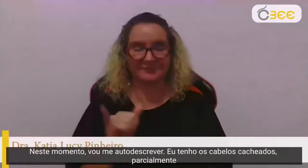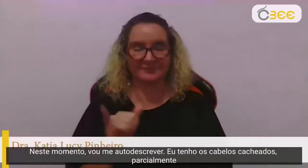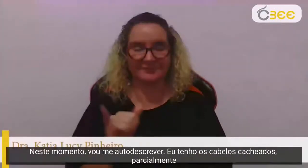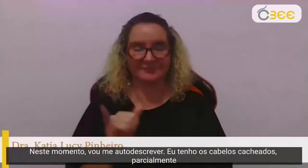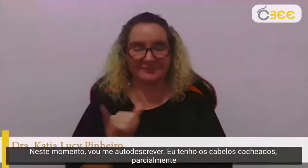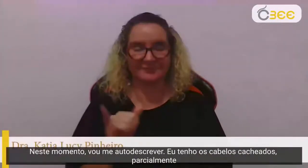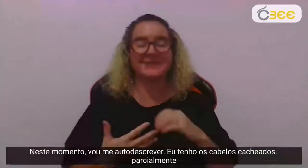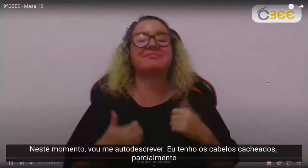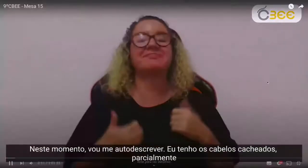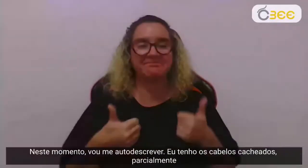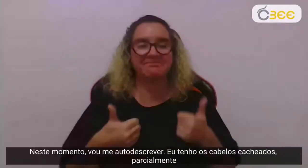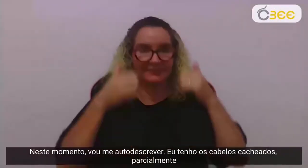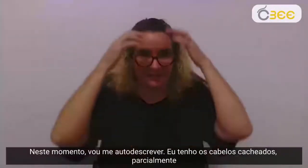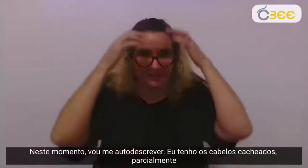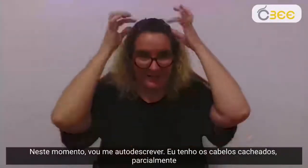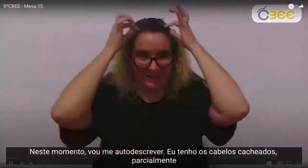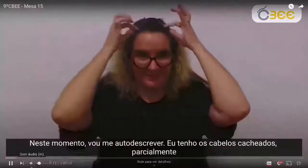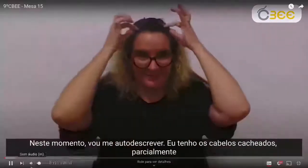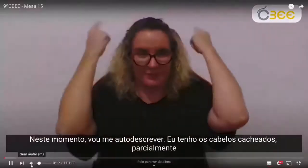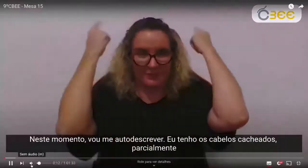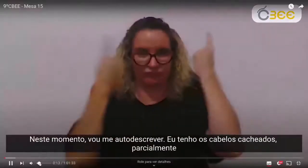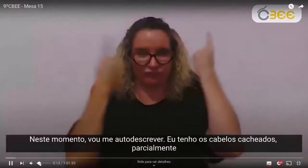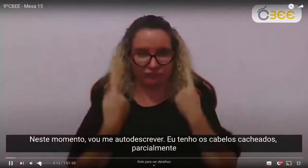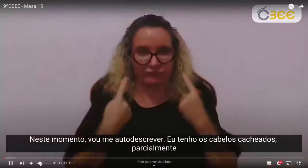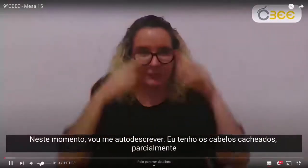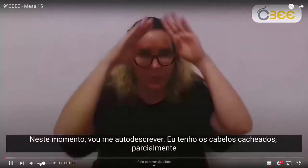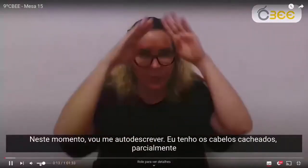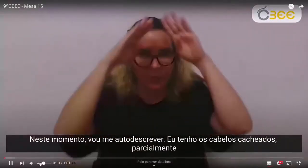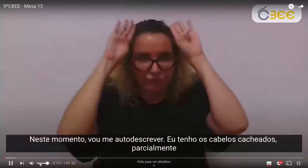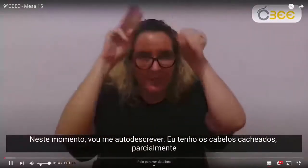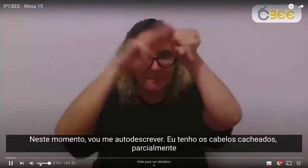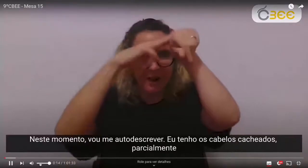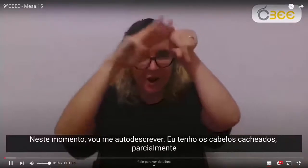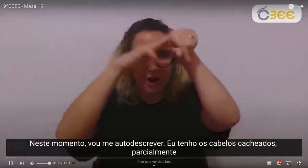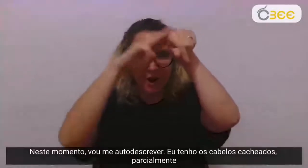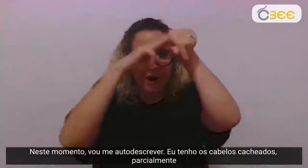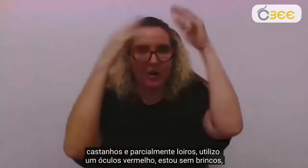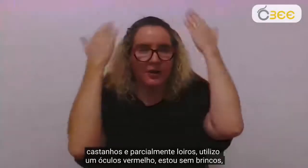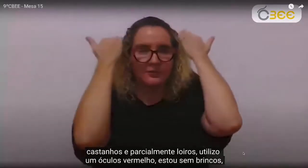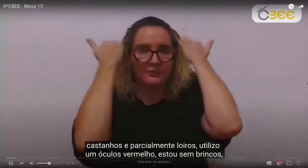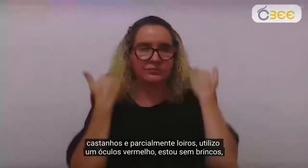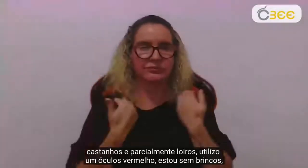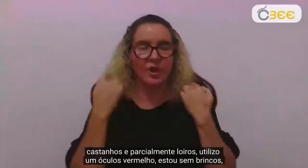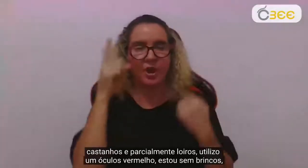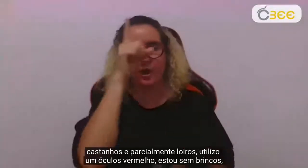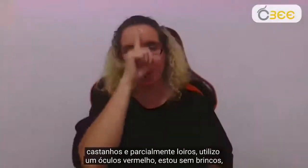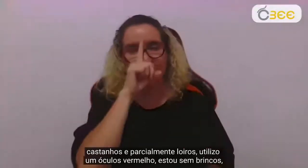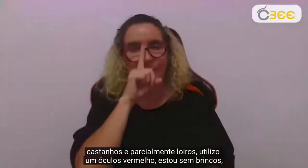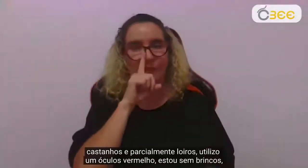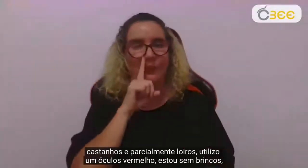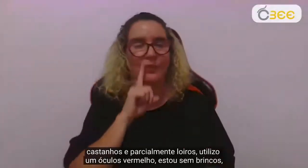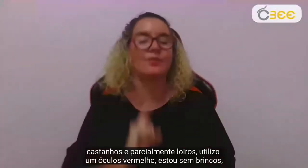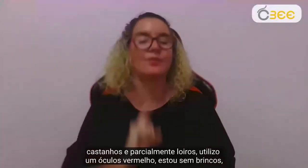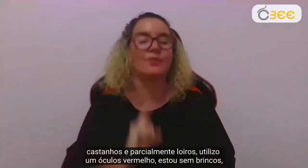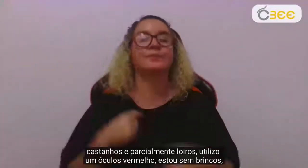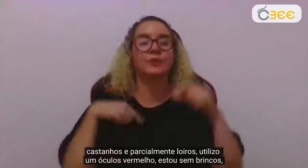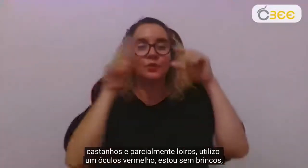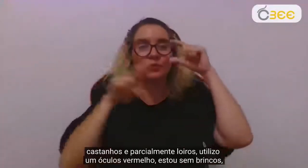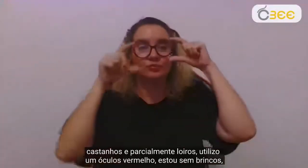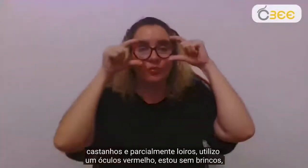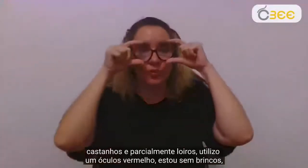me autodescrever. Eu tenho os cabelos cacheados, parcialmente castanhos e parcialmente loiros.